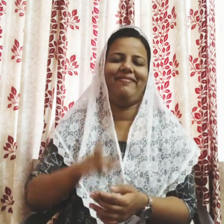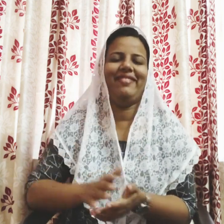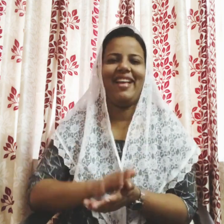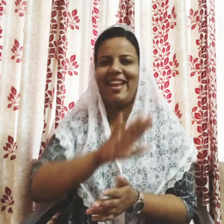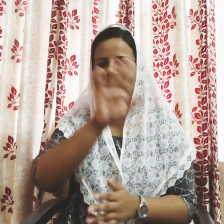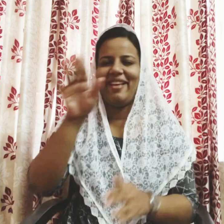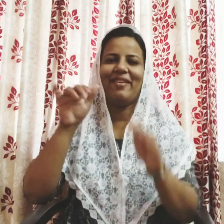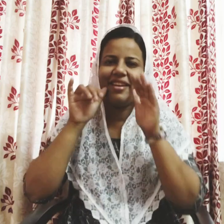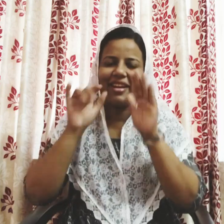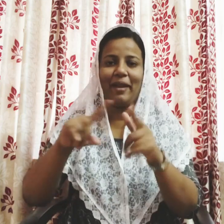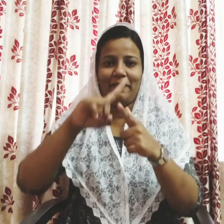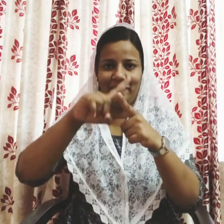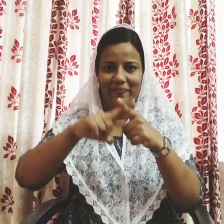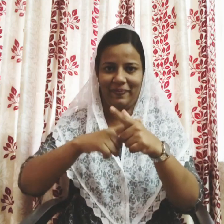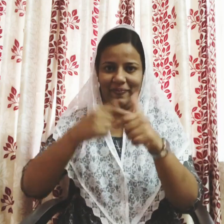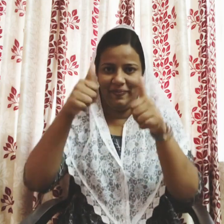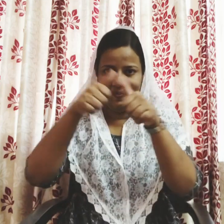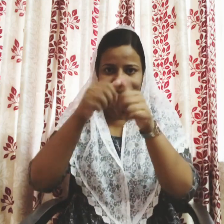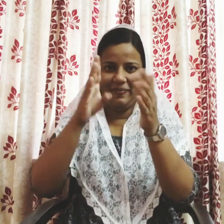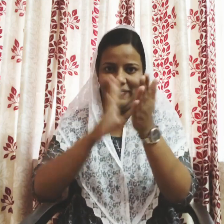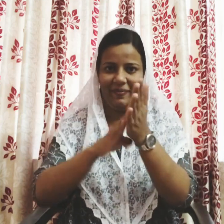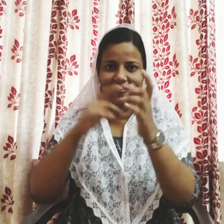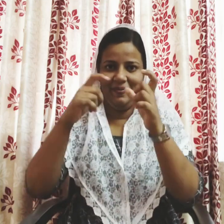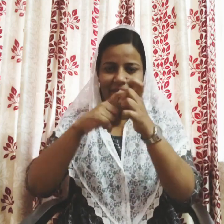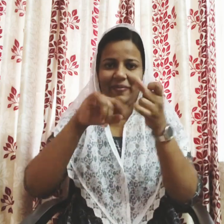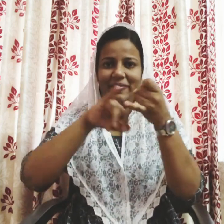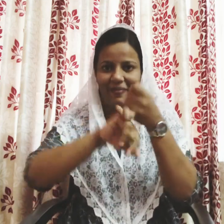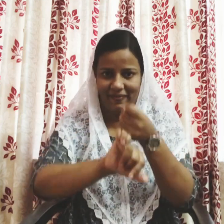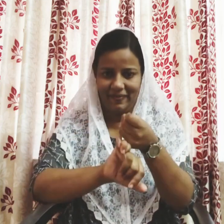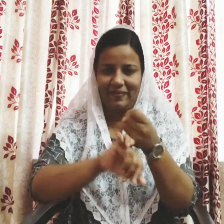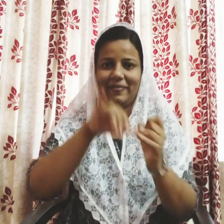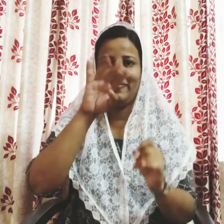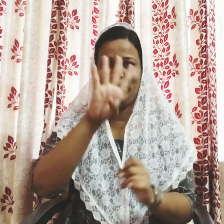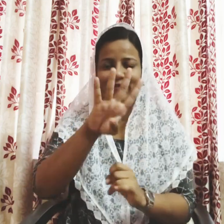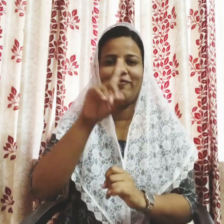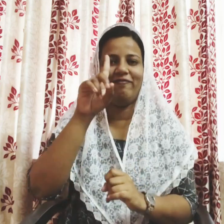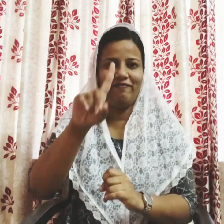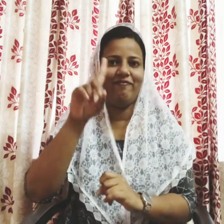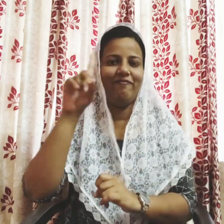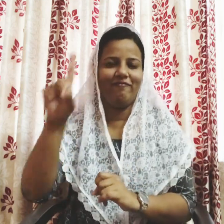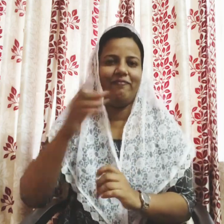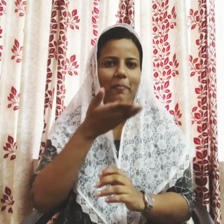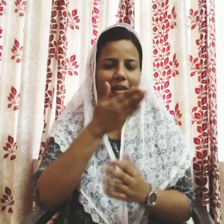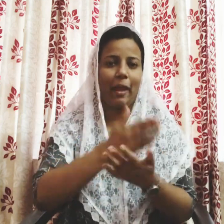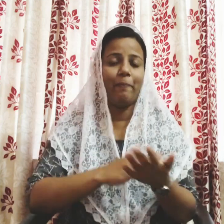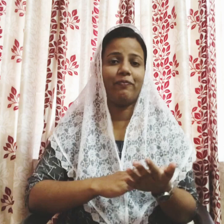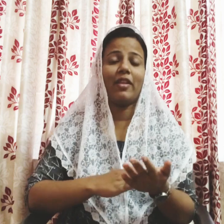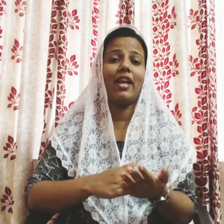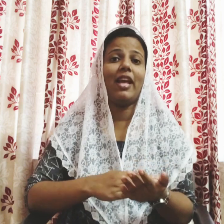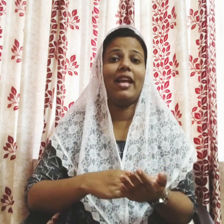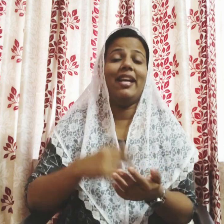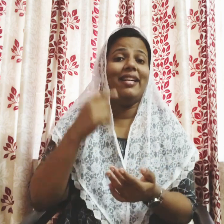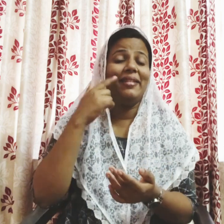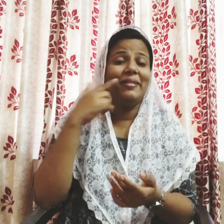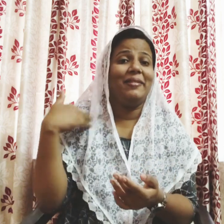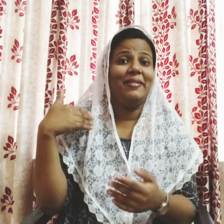കേട്ടോ. കർത്താവ് അനുഗ്രഹിക്കട്ടെ. യാക്കോബിൻ്റെ ലേഖനം 4:11 ജെയിംസ് chapter 4:11 സഹോദരന്മാരെ